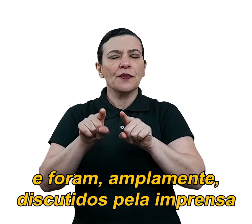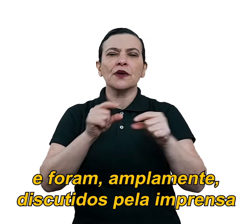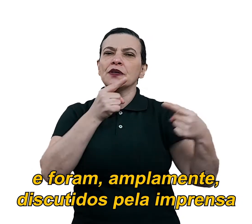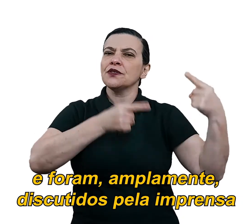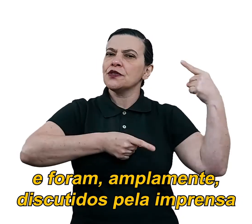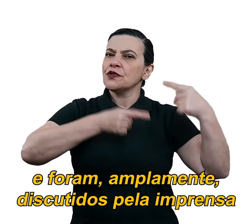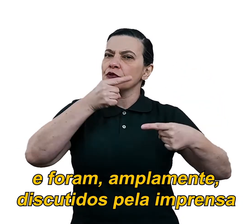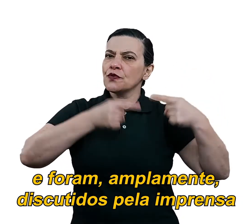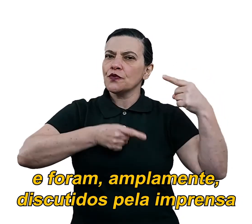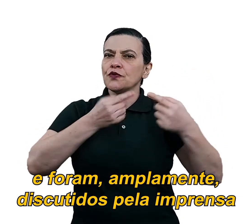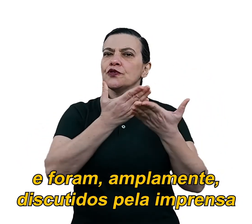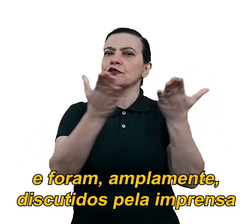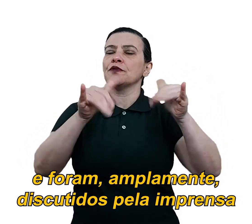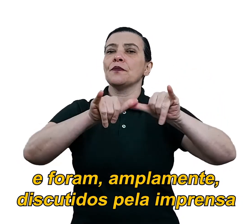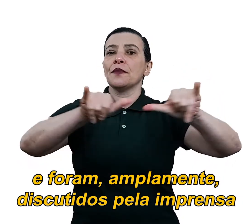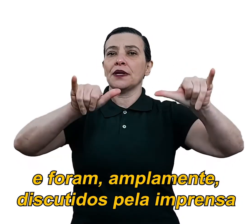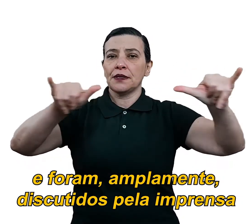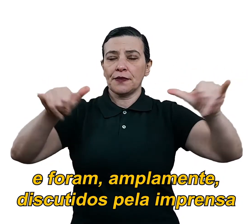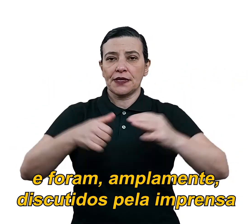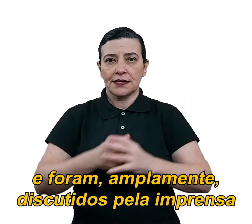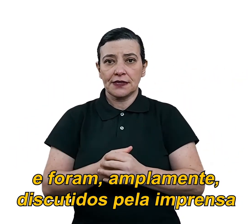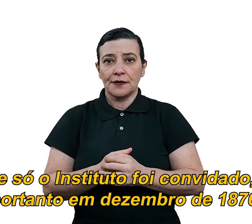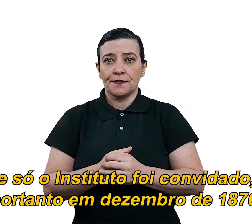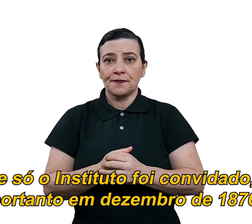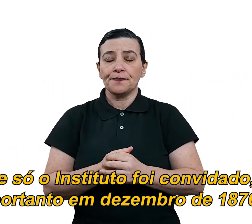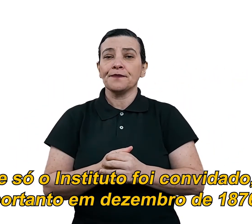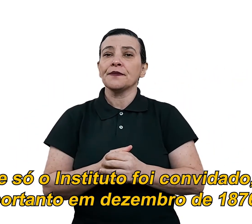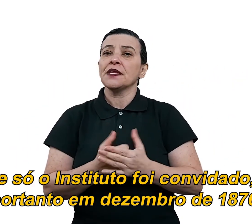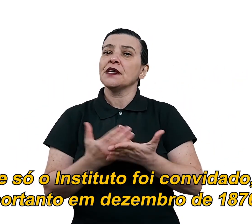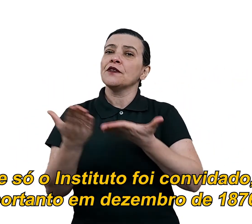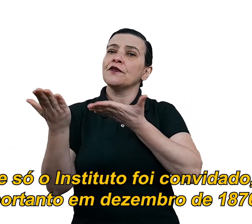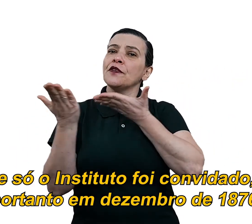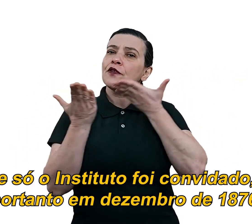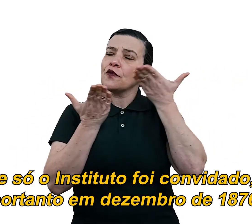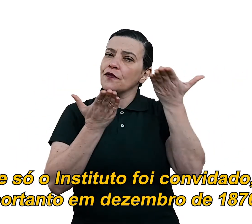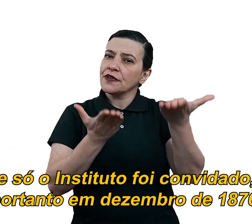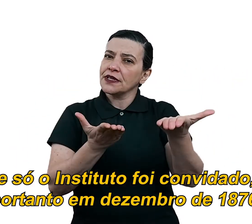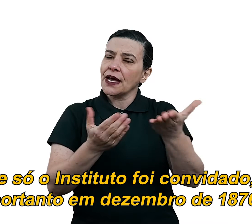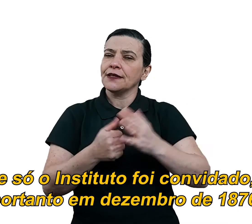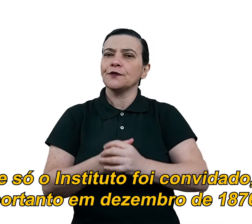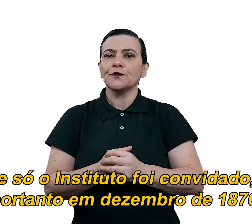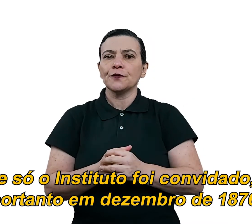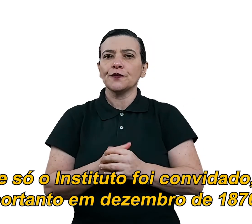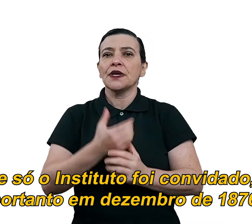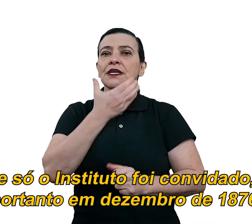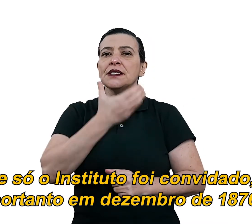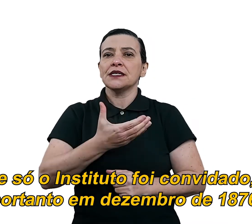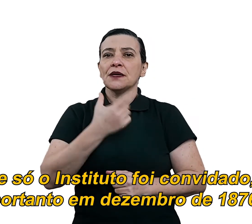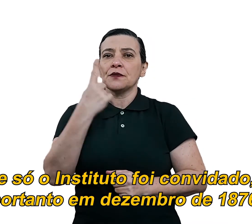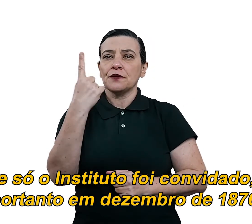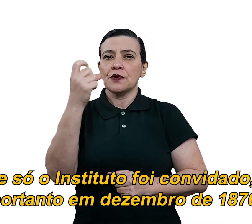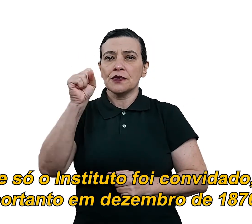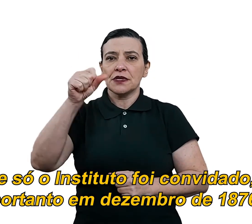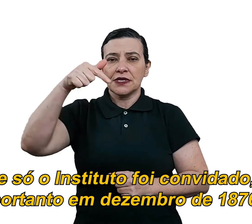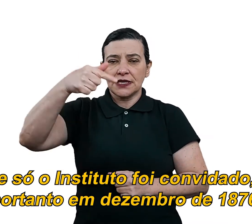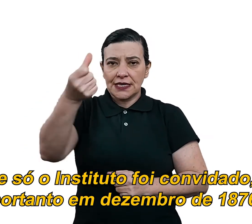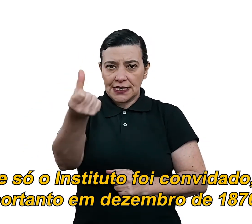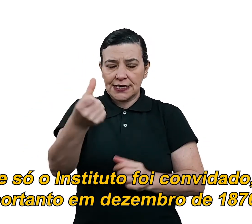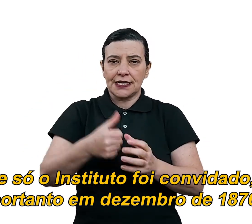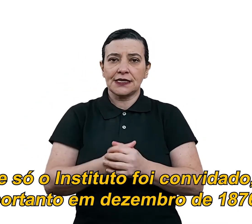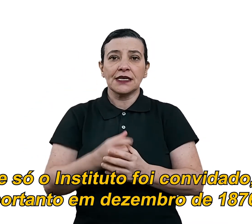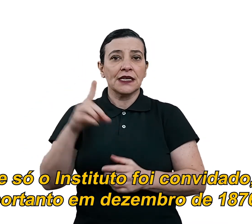e foram amplamente discutidos pela imprensa. E só o Instituto foi convidado, portanto, em dezembro